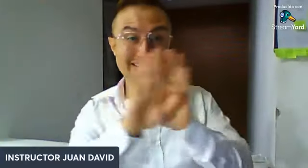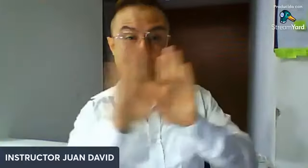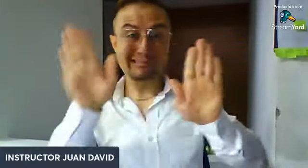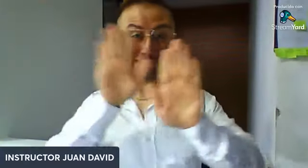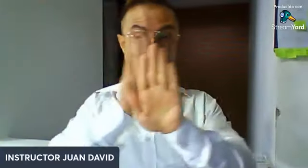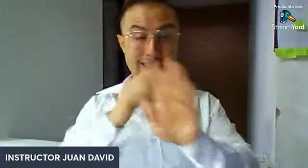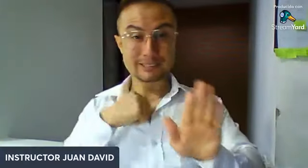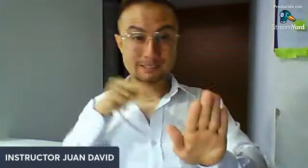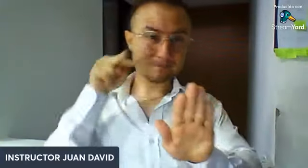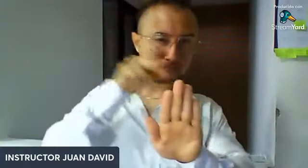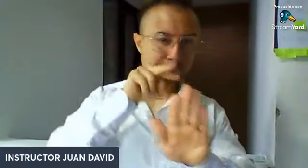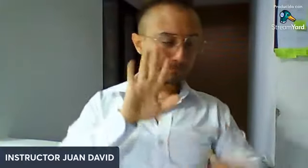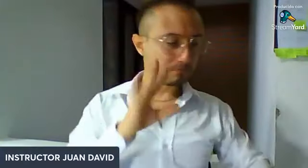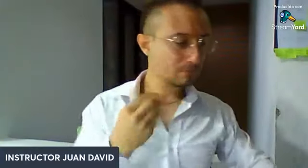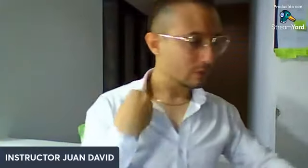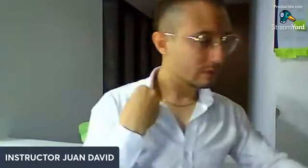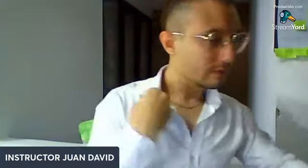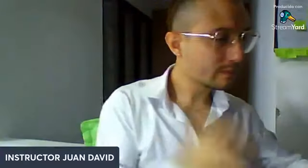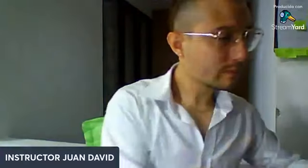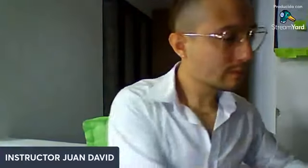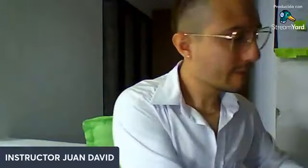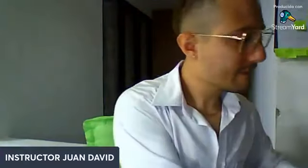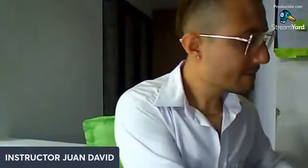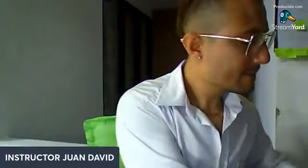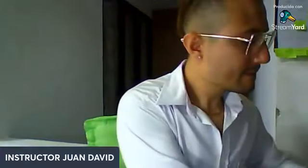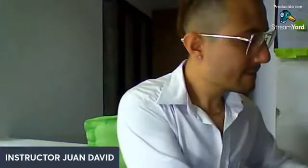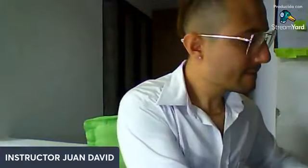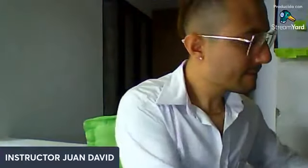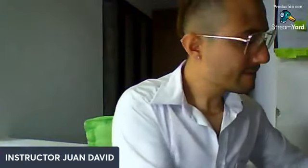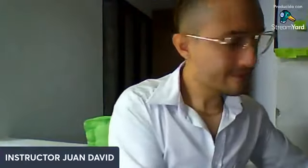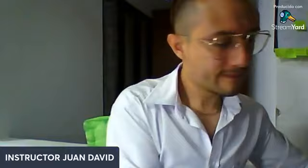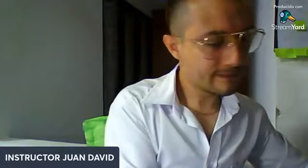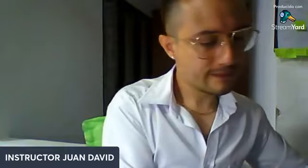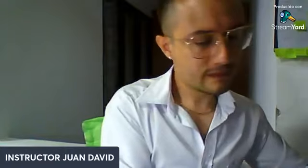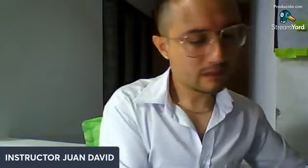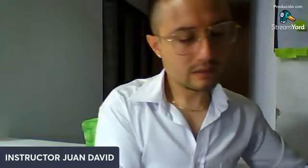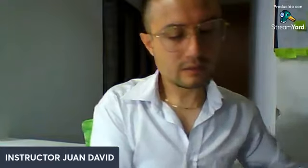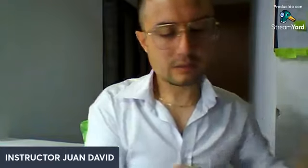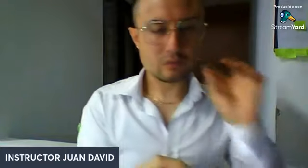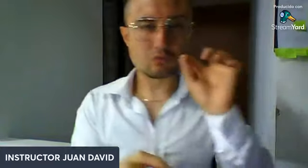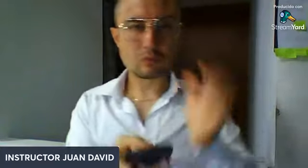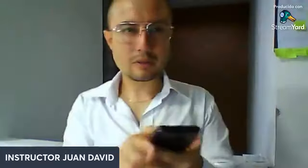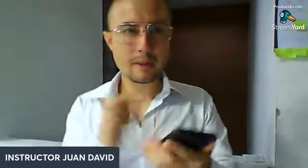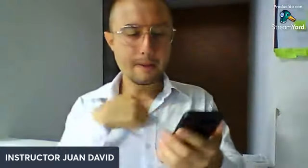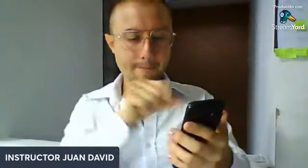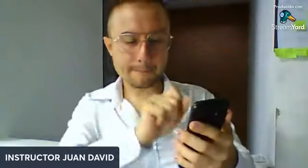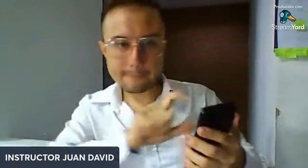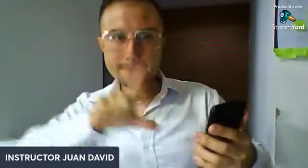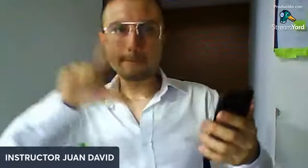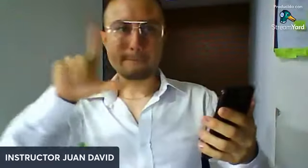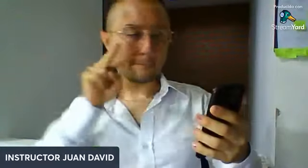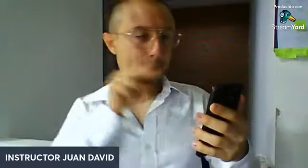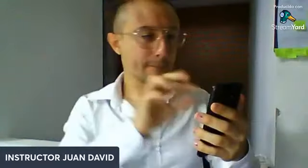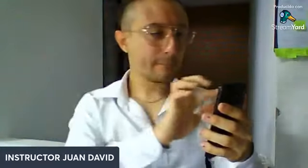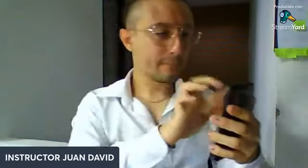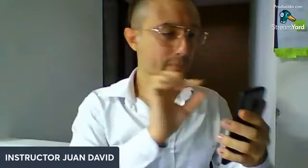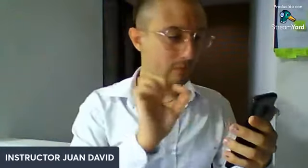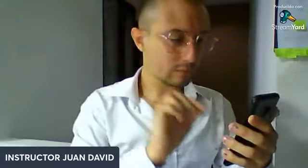¿vale? Como voy a estar mostrando el video, entonces no les puedo ver los comentarios. Entonces voy a abrir desde